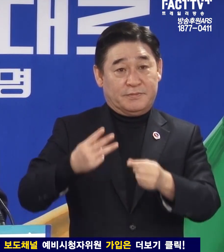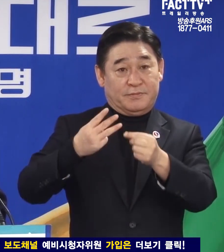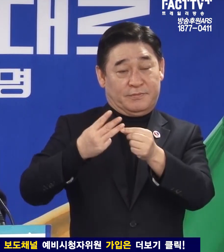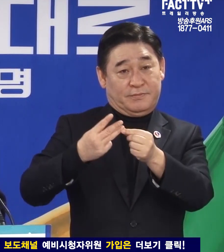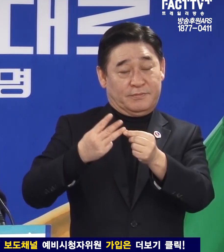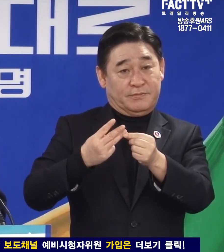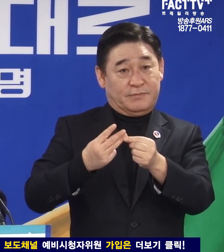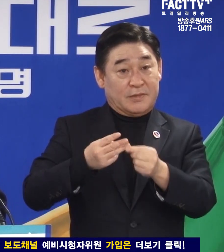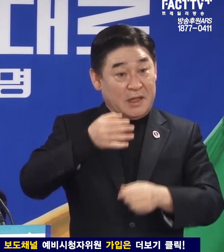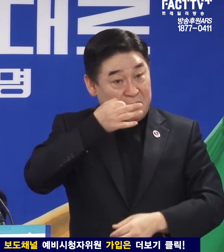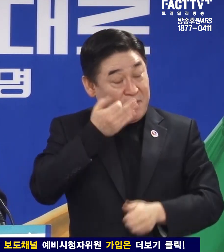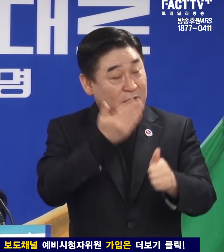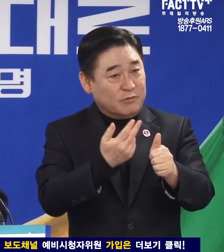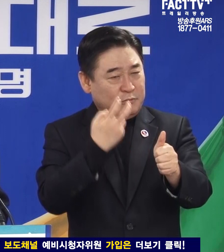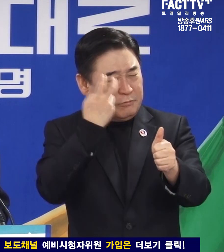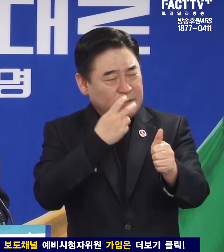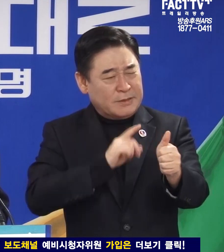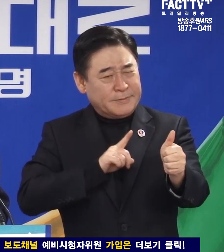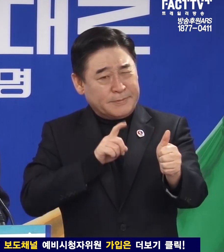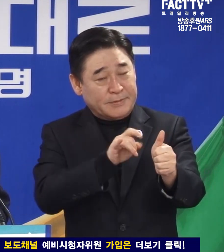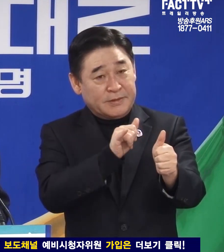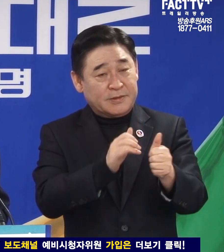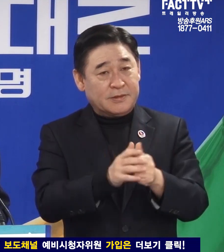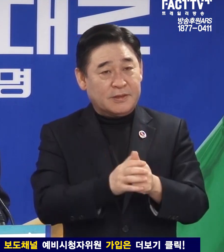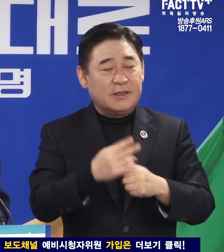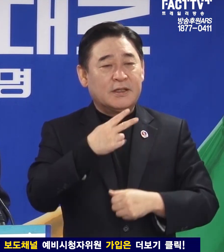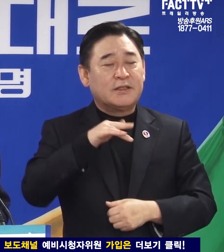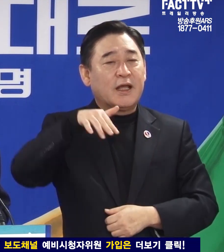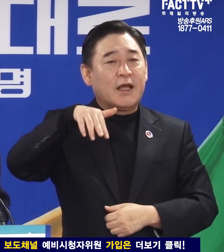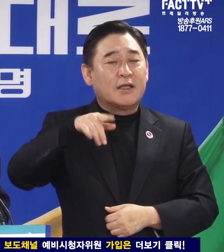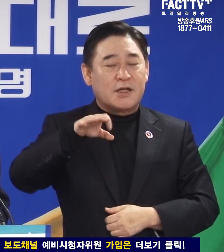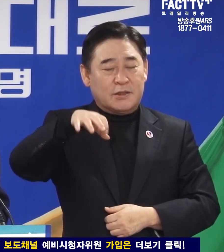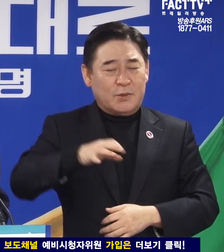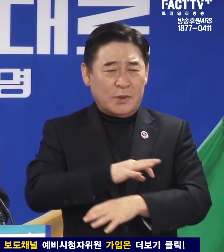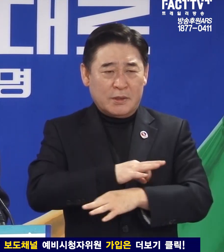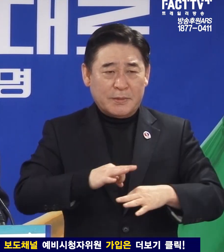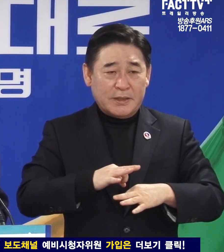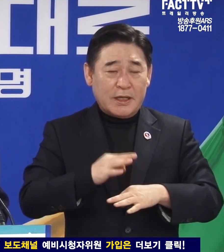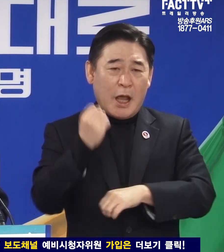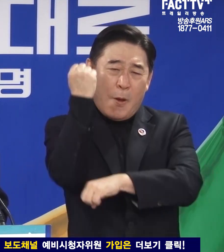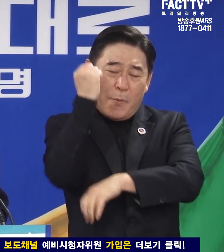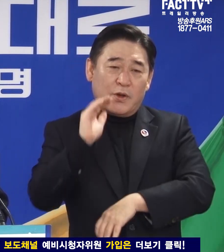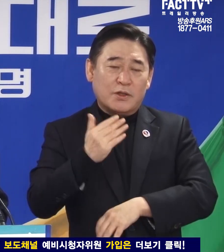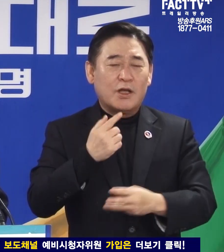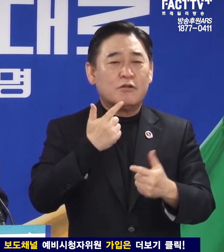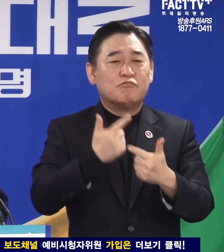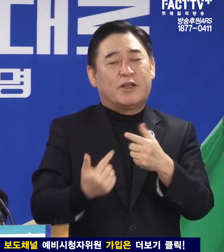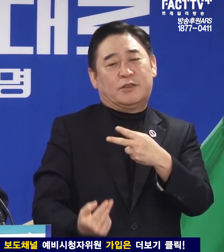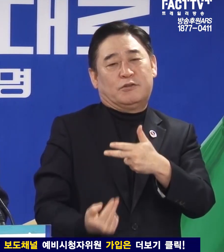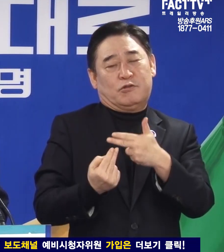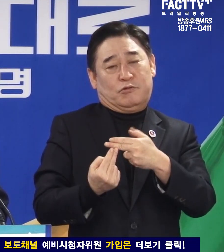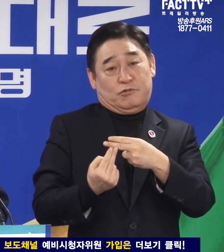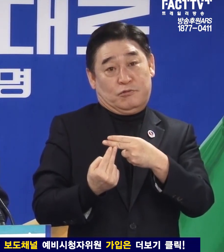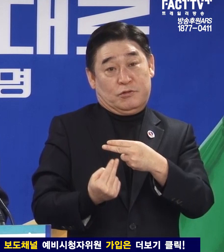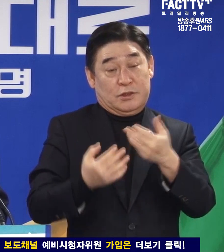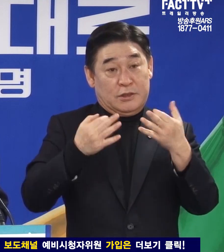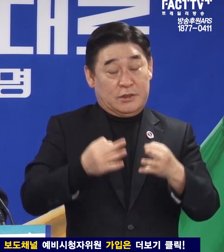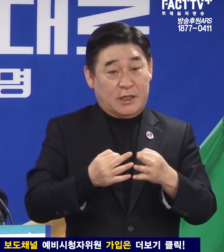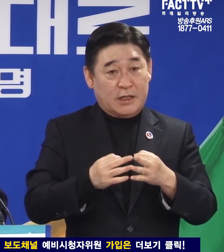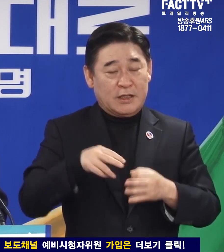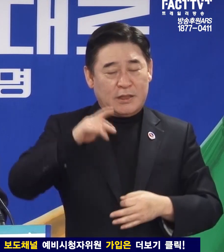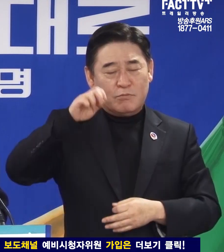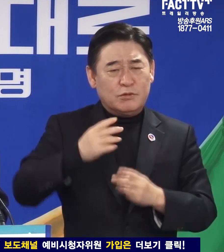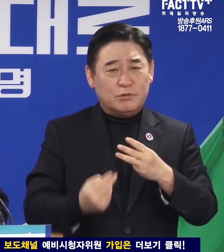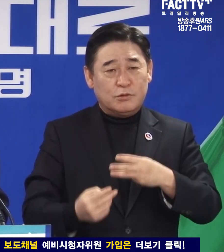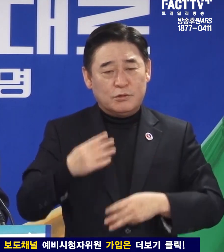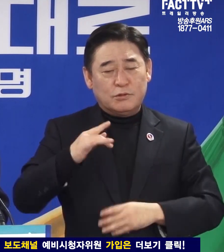셋째, 봐주기 수사 의혹입니다. 대장동 비리에 기반이 되었던 부산저축은행 봐주기 수사와 삼부토건 수사